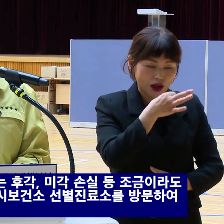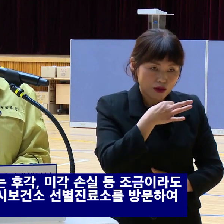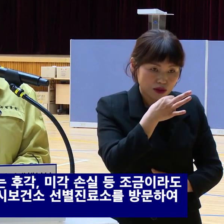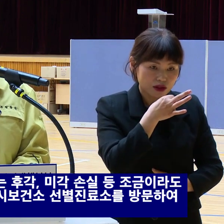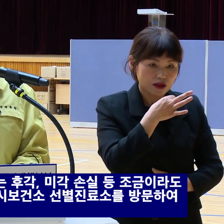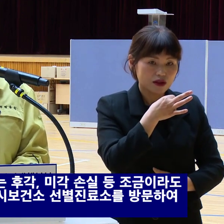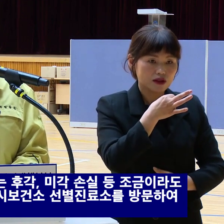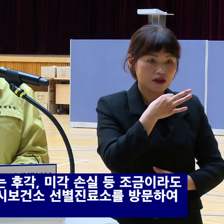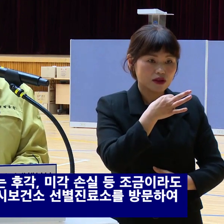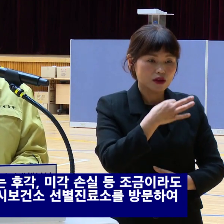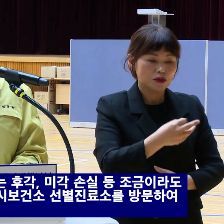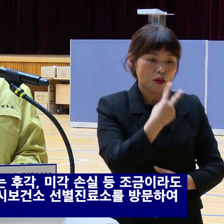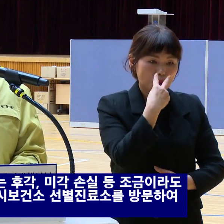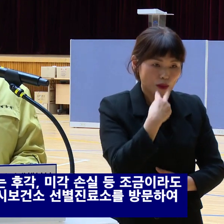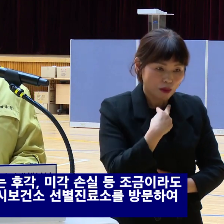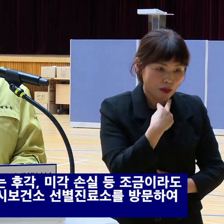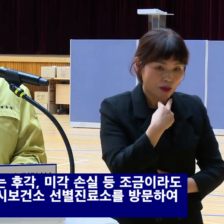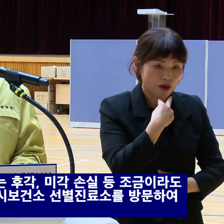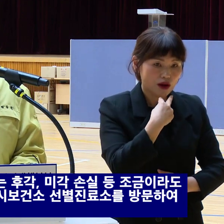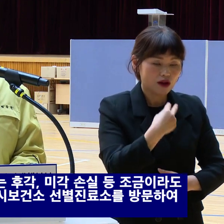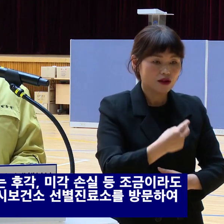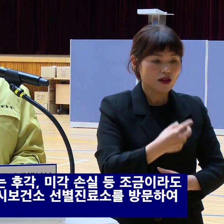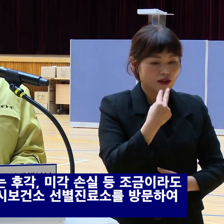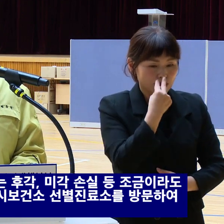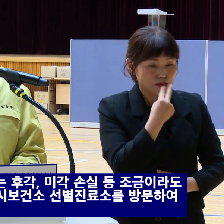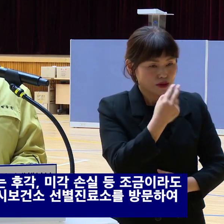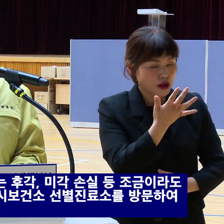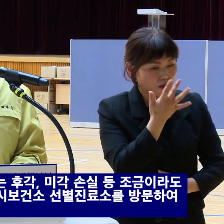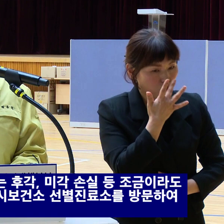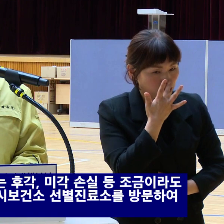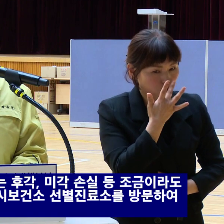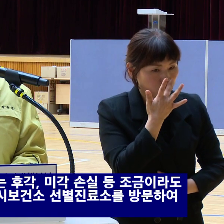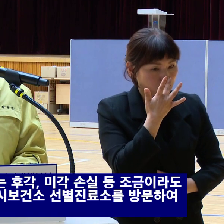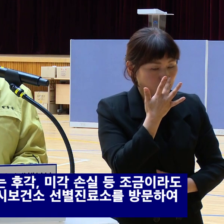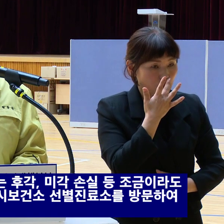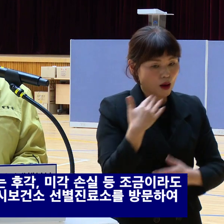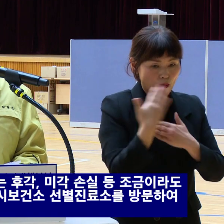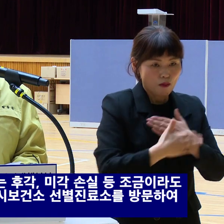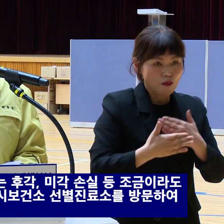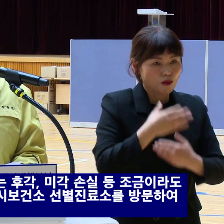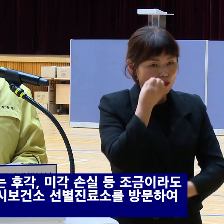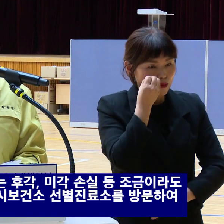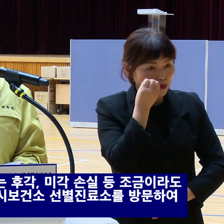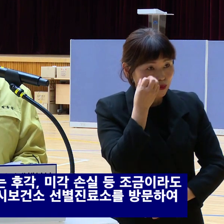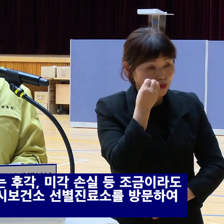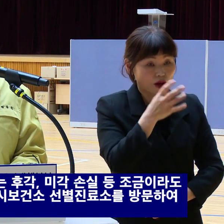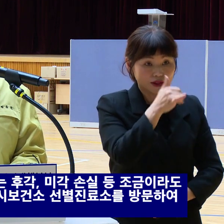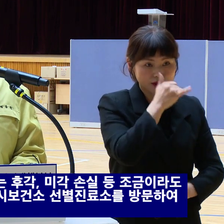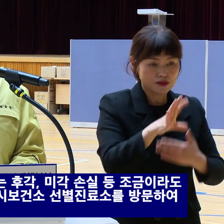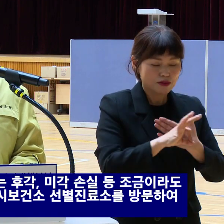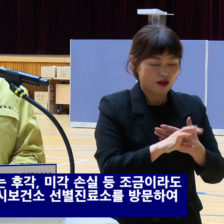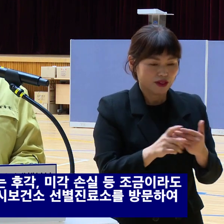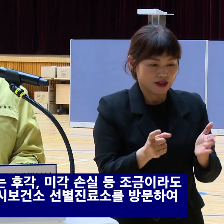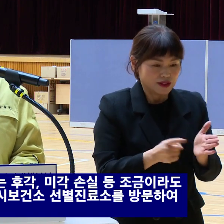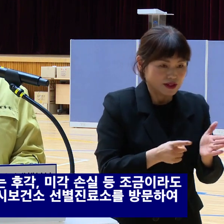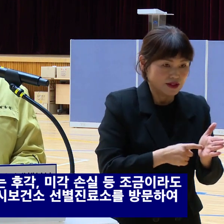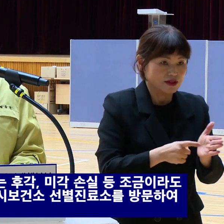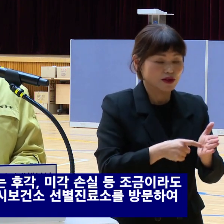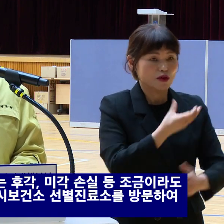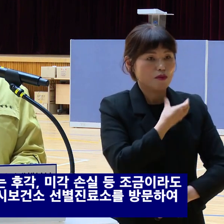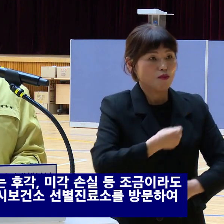기침, 콧물 또는 후각, 미각 손실 등 조금이라도 코로나19 의심 증상이